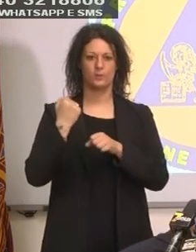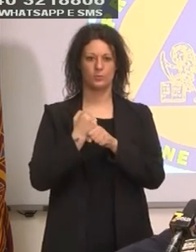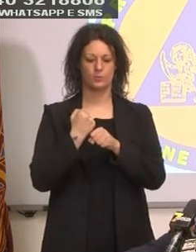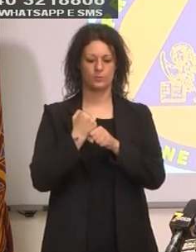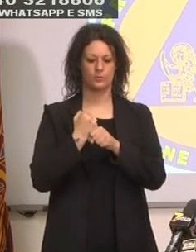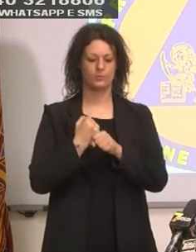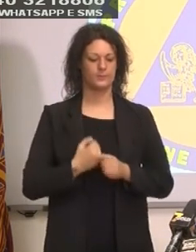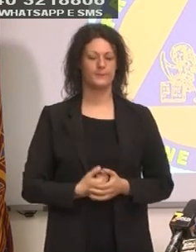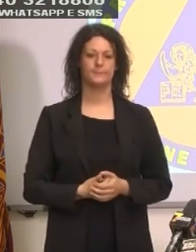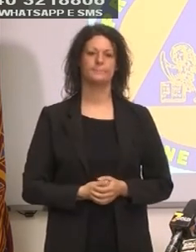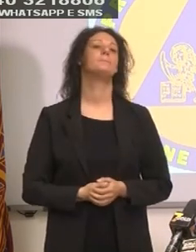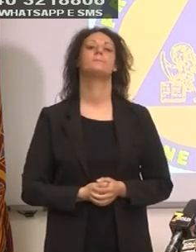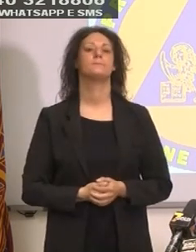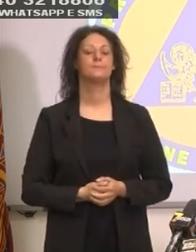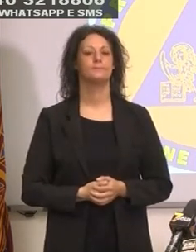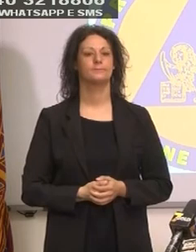ovviamente anche questa